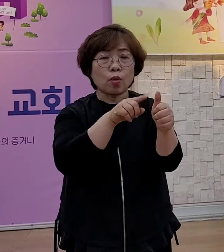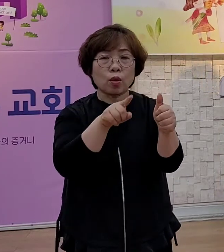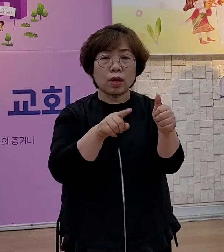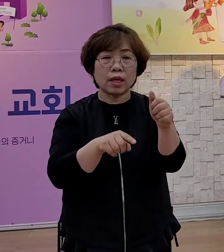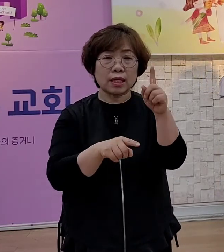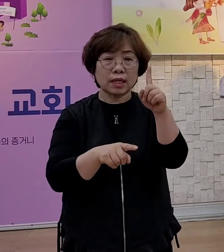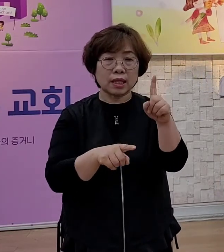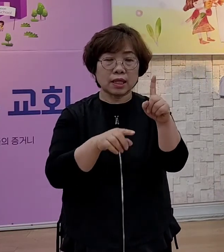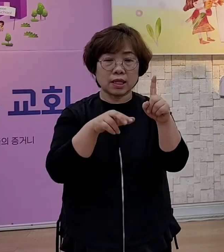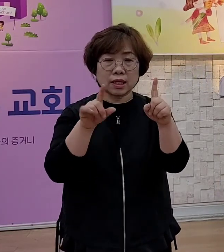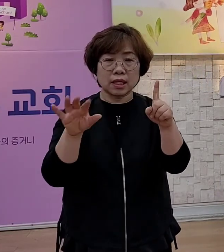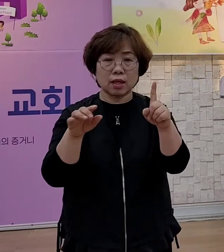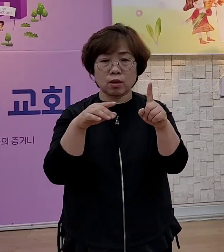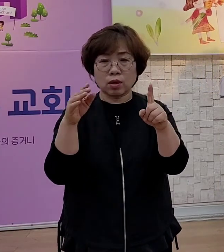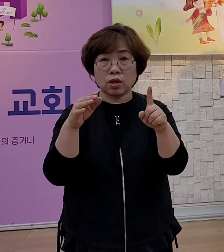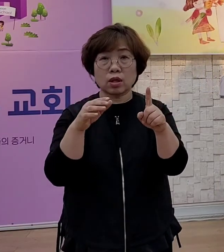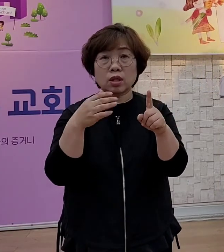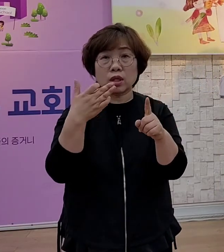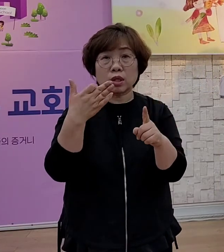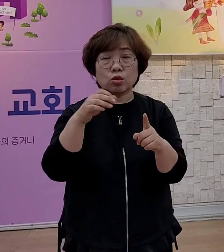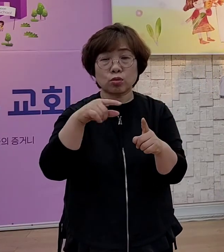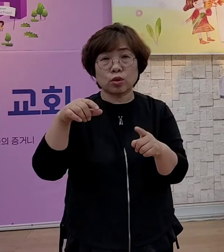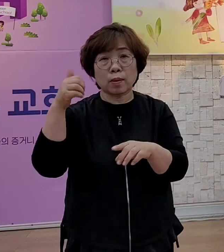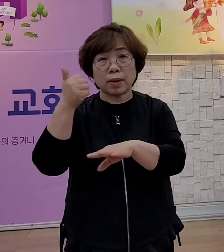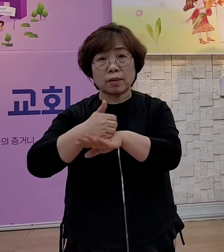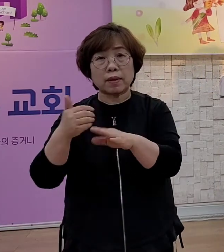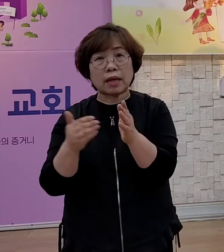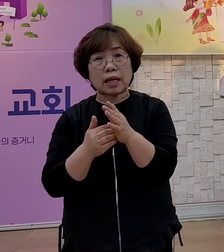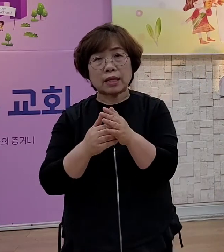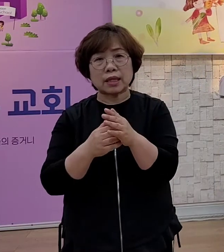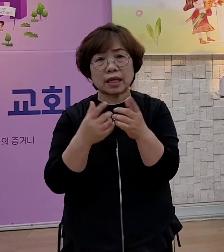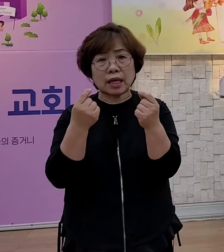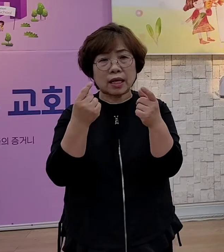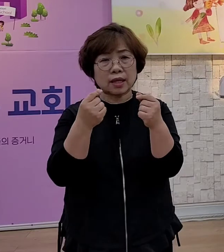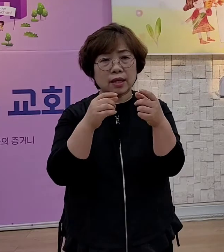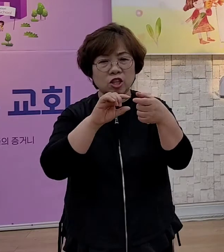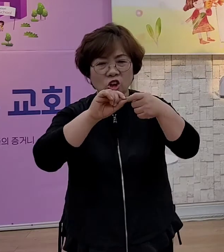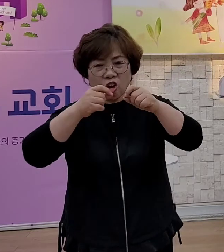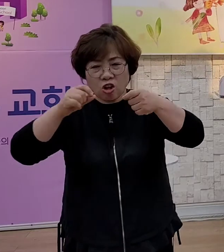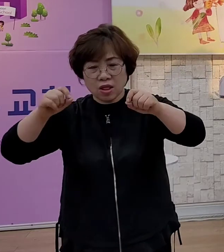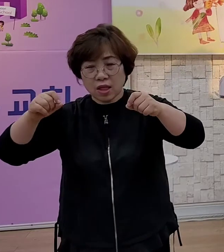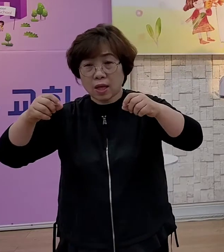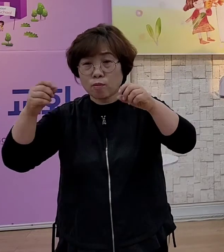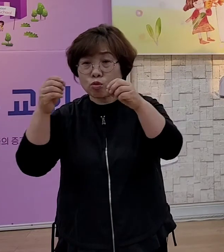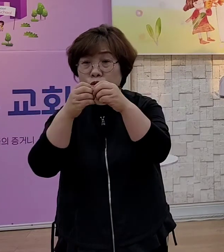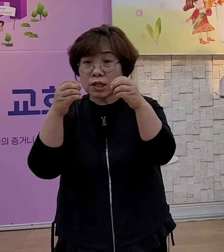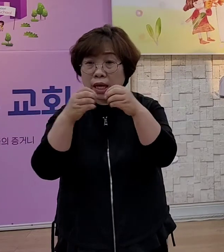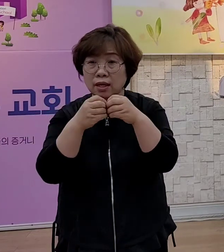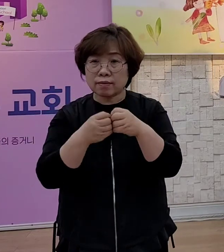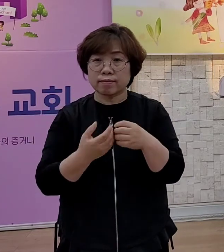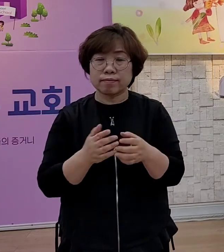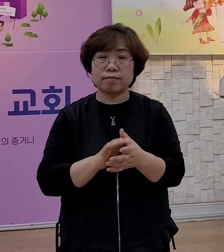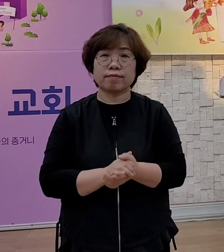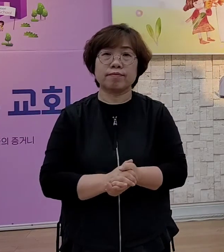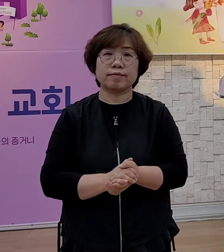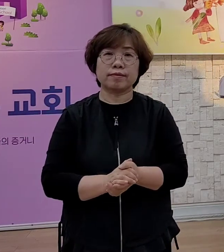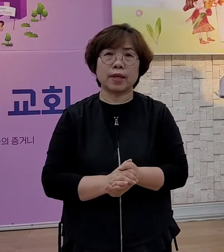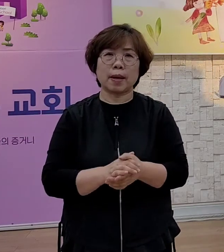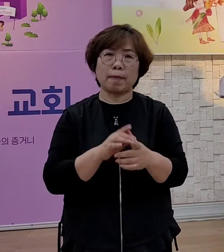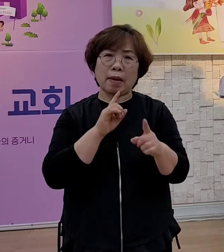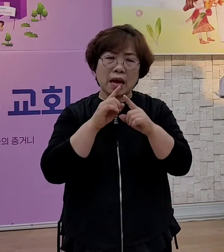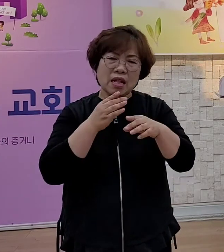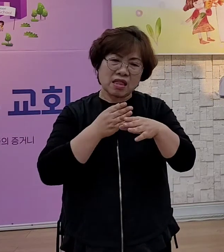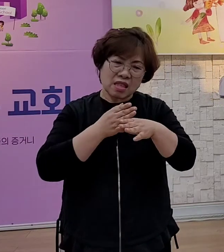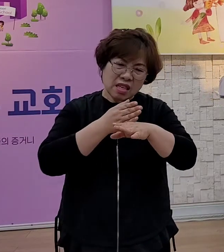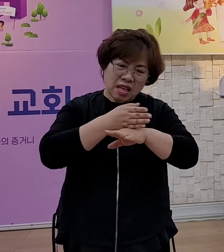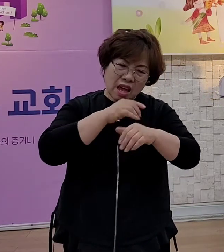1장 마지막 절까지 이제 쭉 사실 이게 한 문맥이거든요. 이 안에서 말씀하고 있는데 지금 말하기를 더디하라